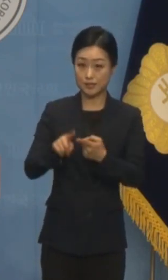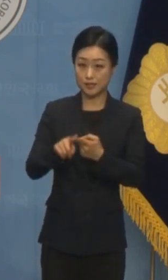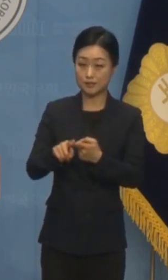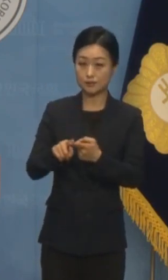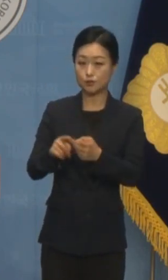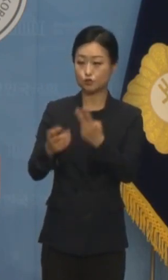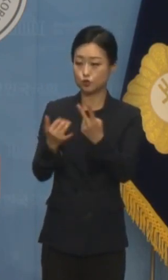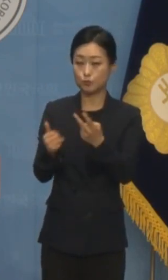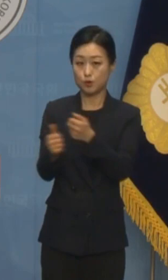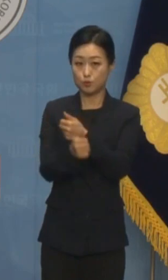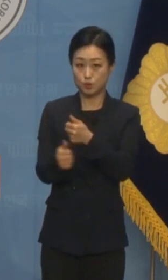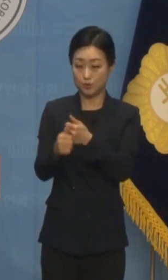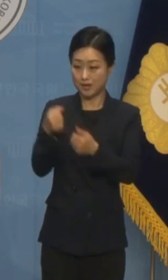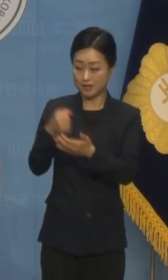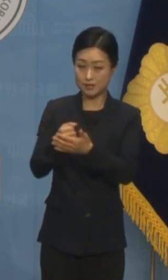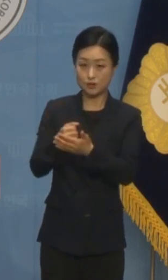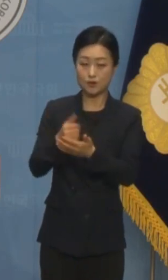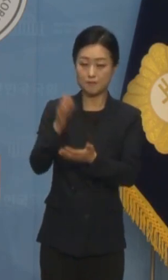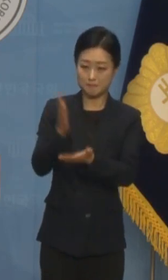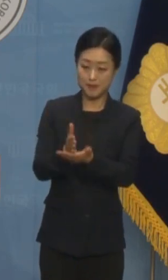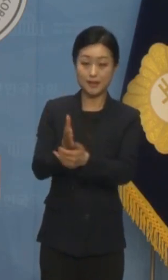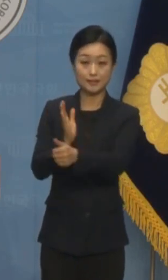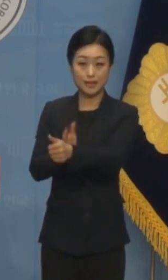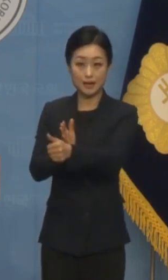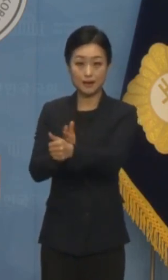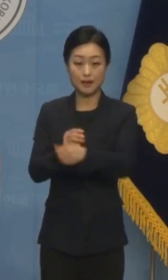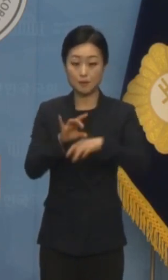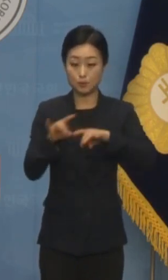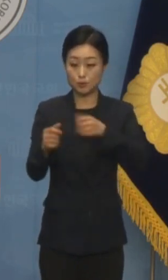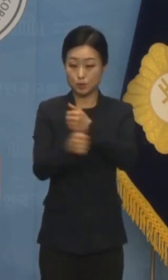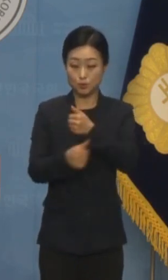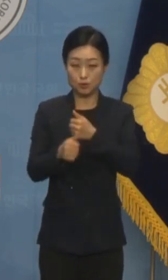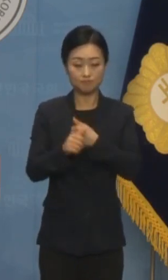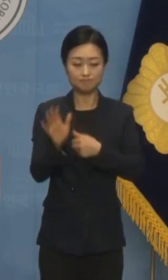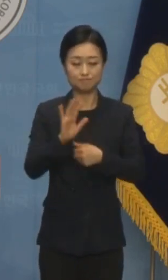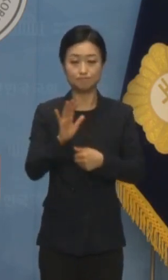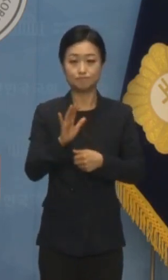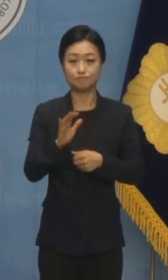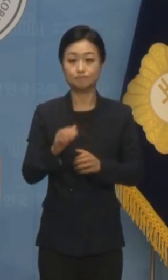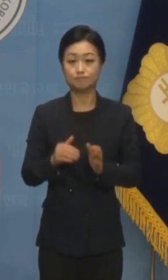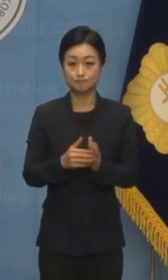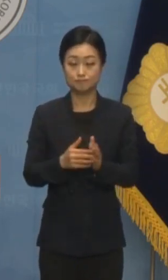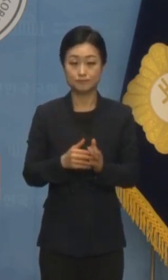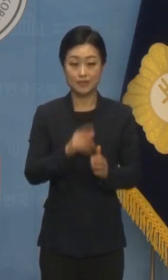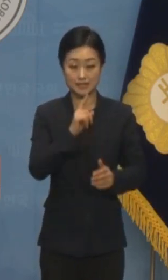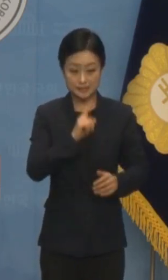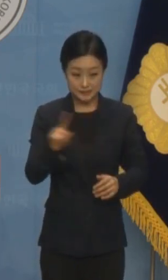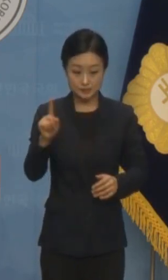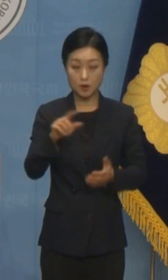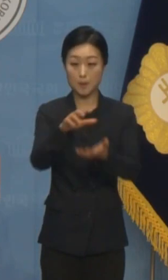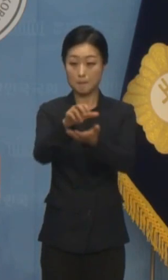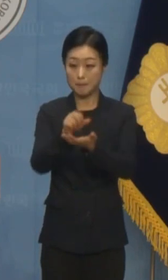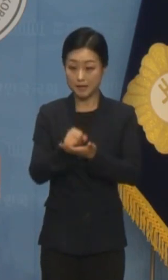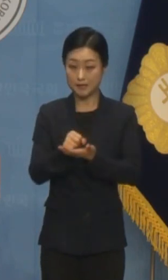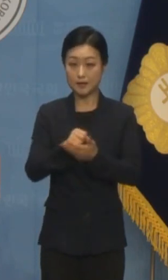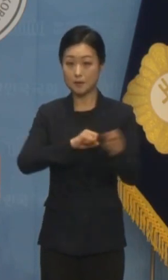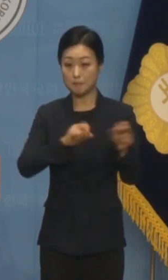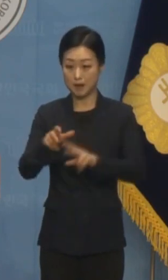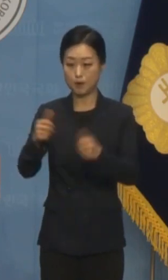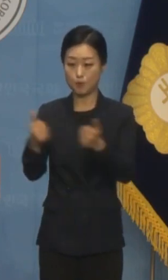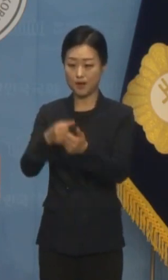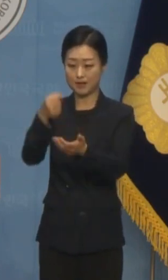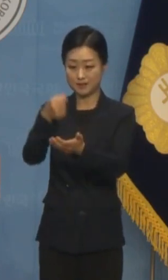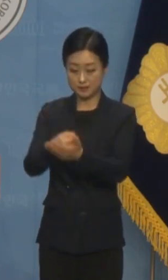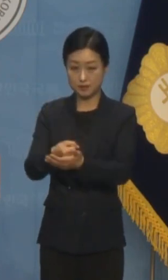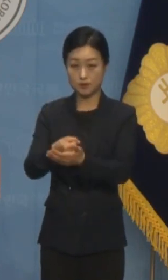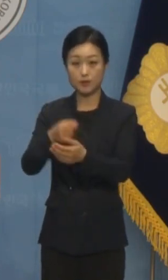있습니다. 그럼에도 방통위는 기피 신청 사유는 고려하지 않은 채 신청을 받아들이면 의결이